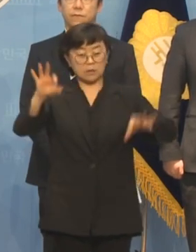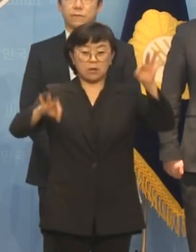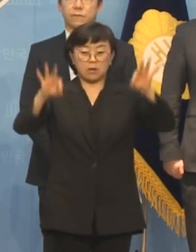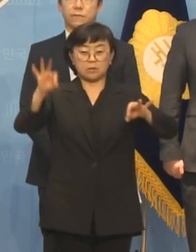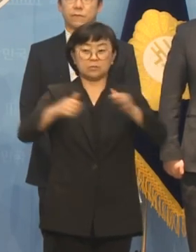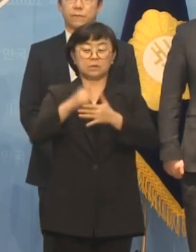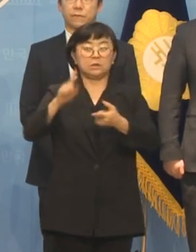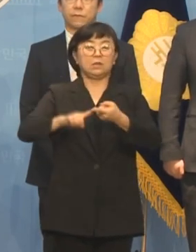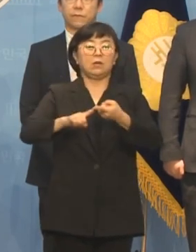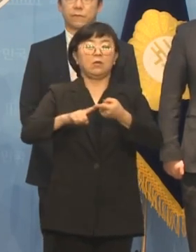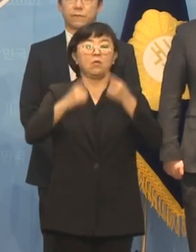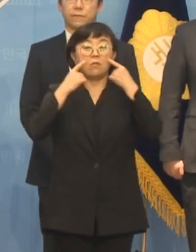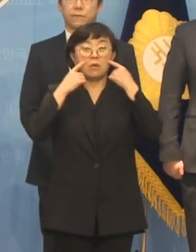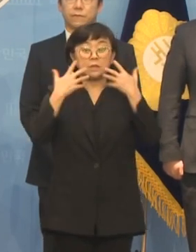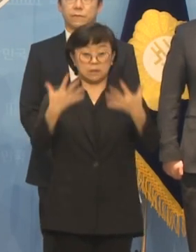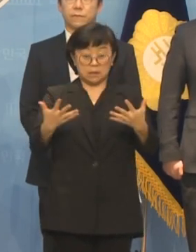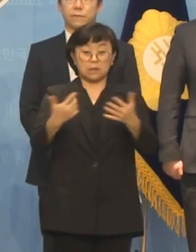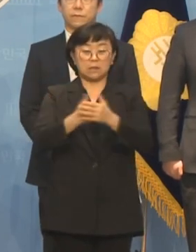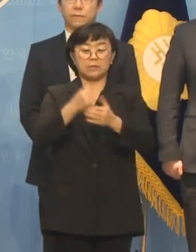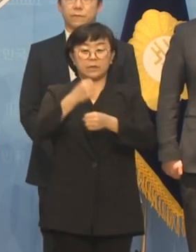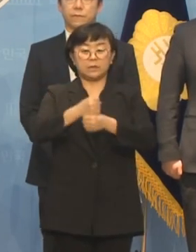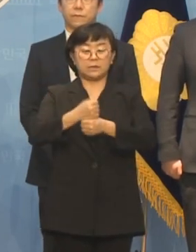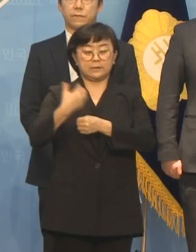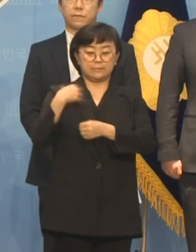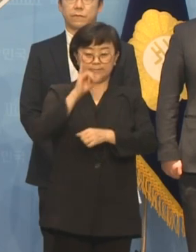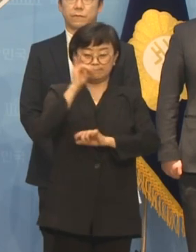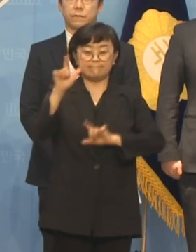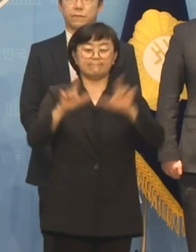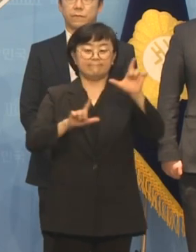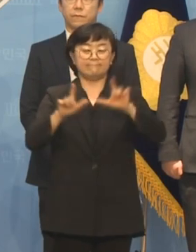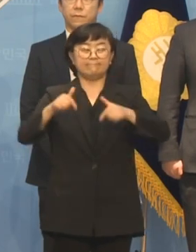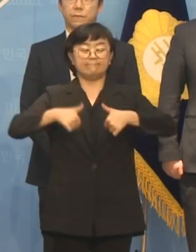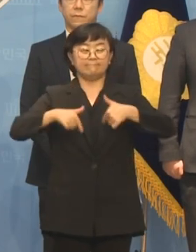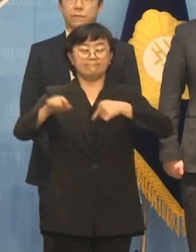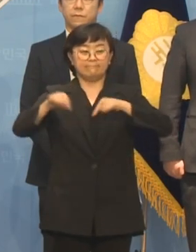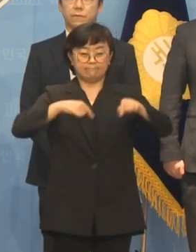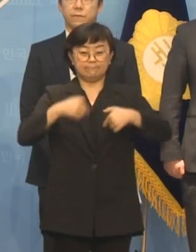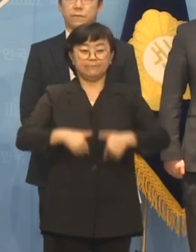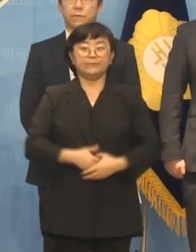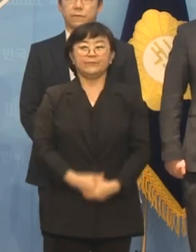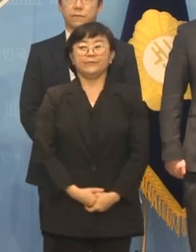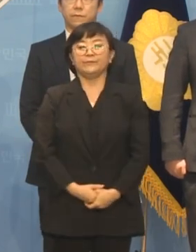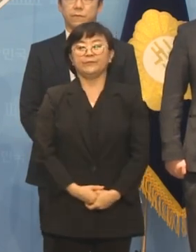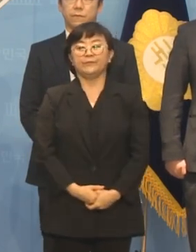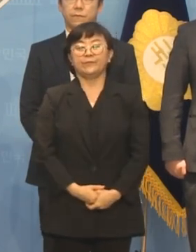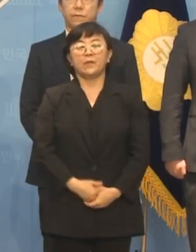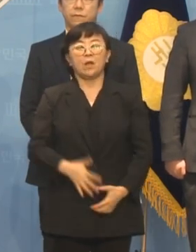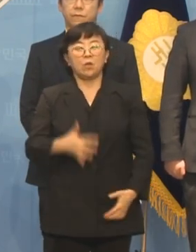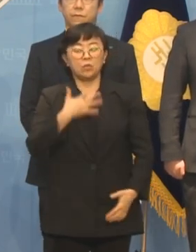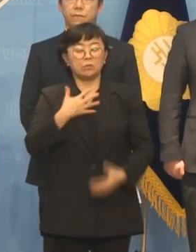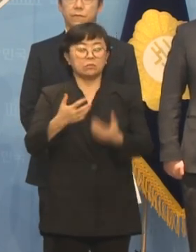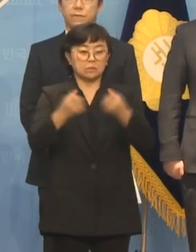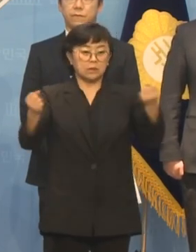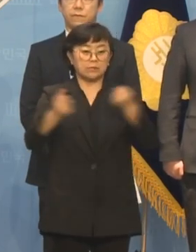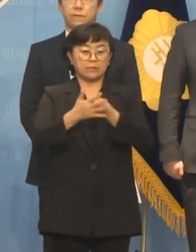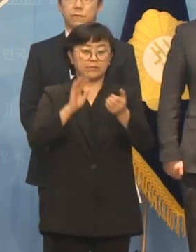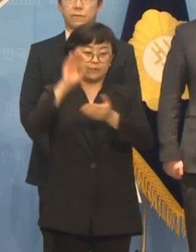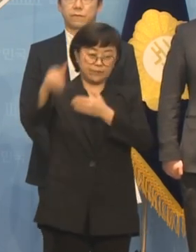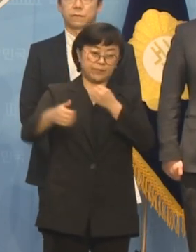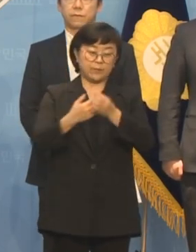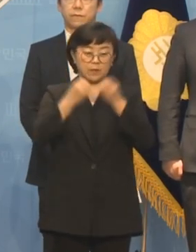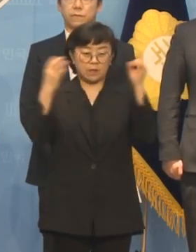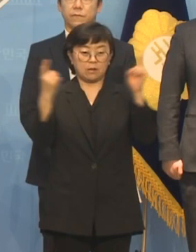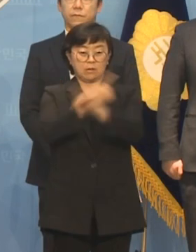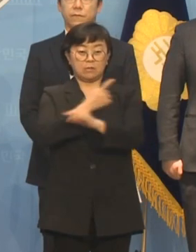개혁의 추를 정확하게 놓는 책임 있는 정치여야 합니다. 혐오와 분열에 기반한 퇴행을